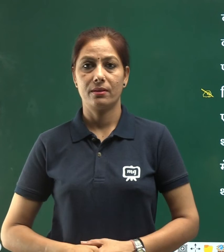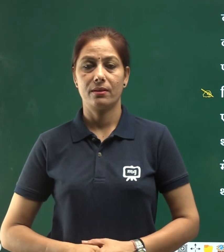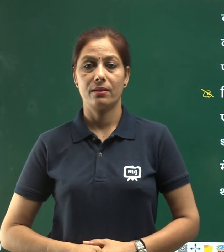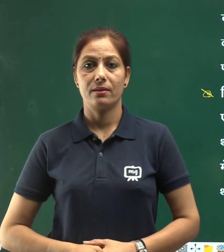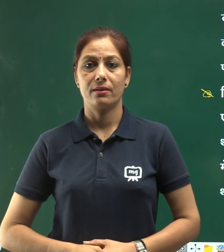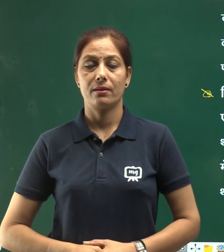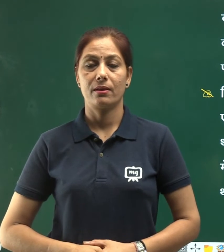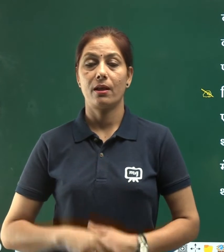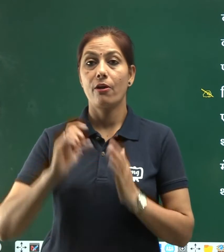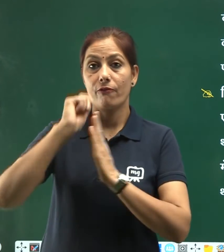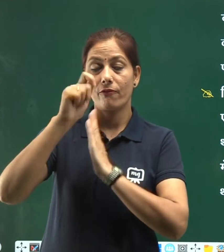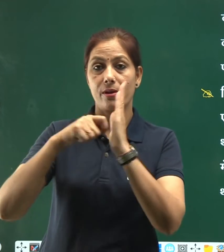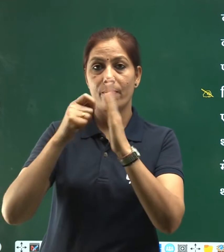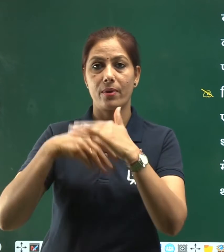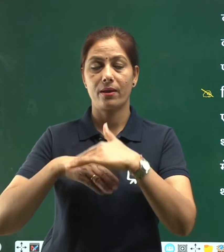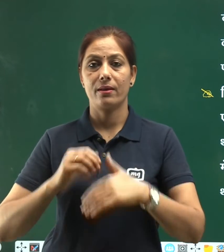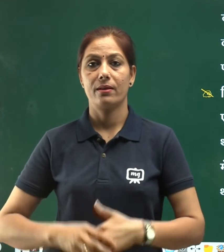फिल्म में